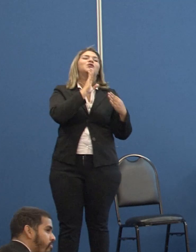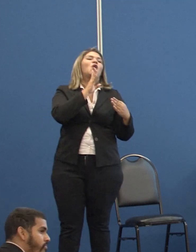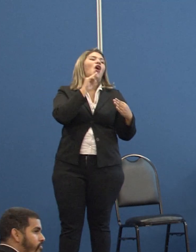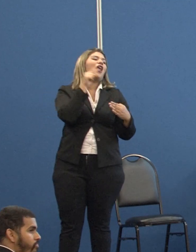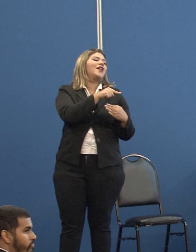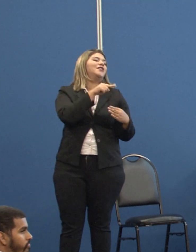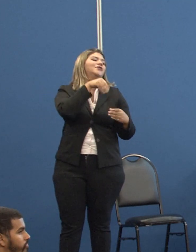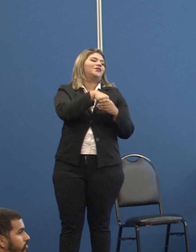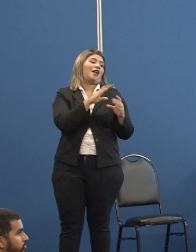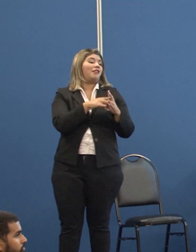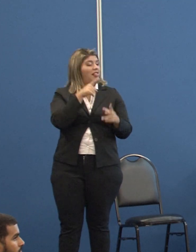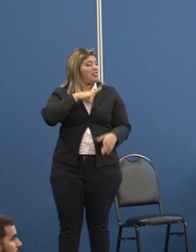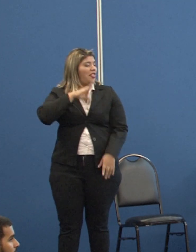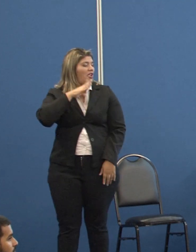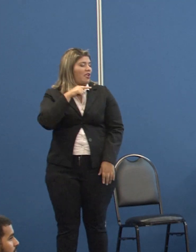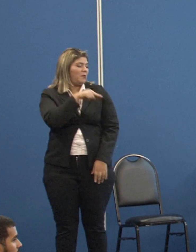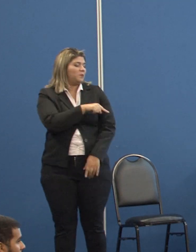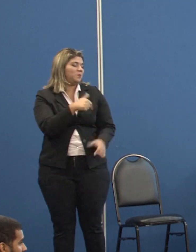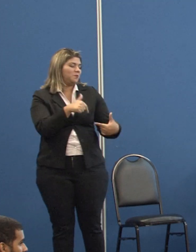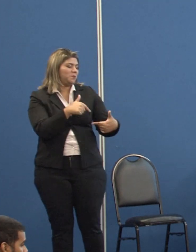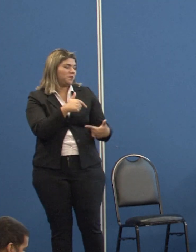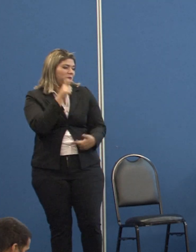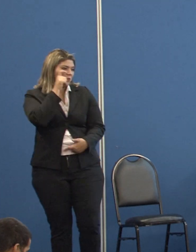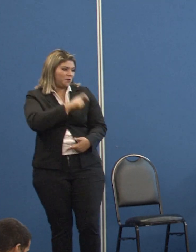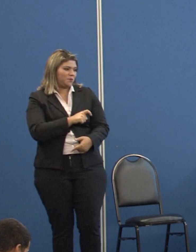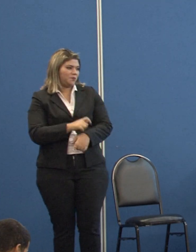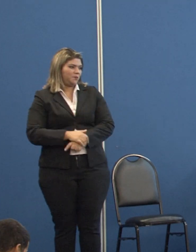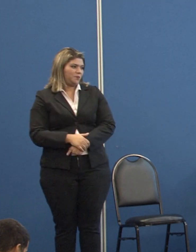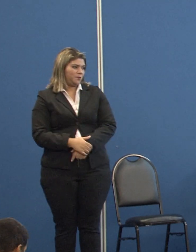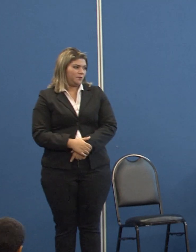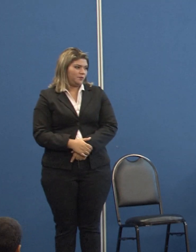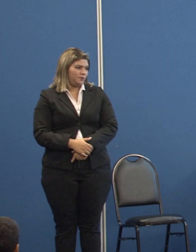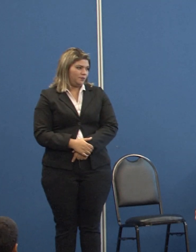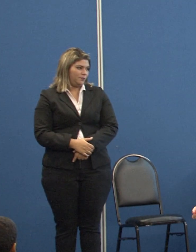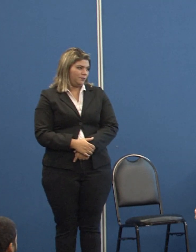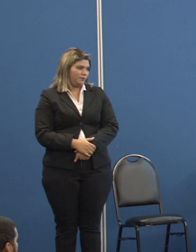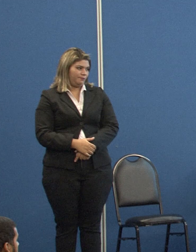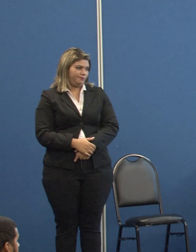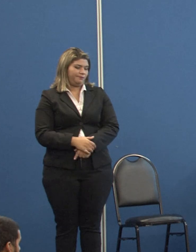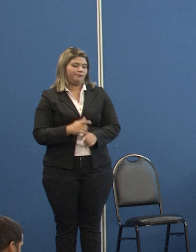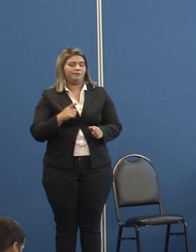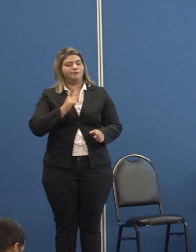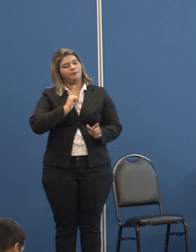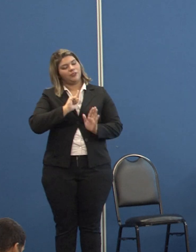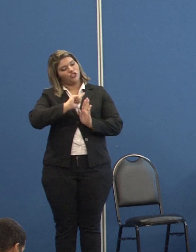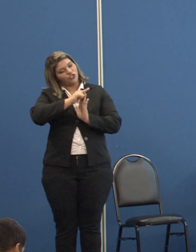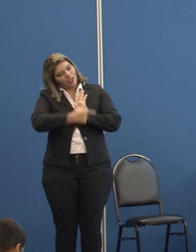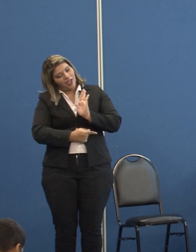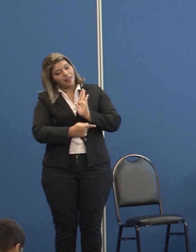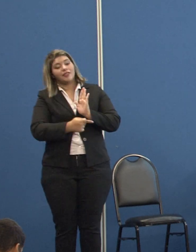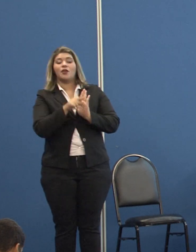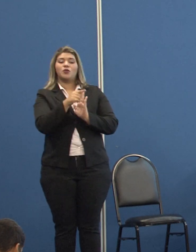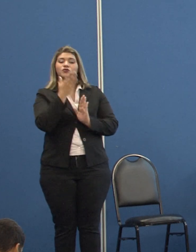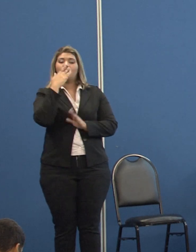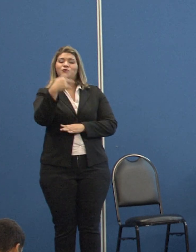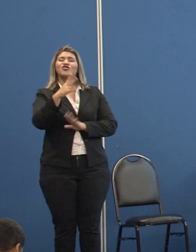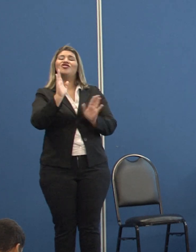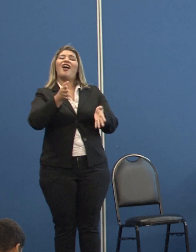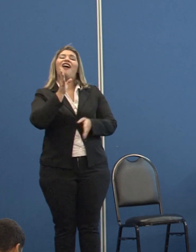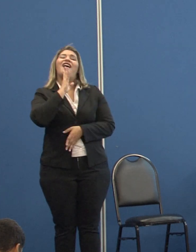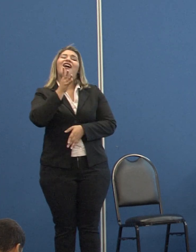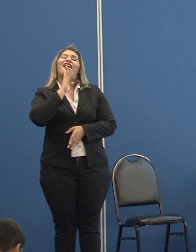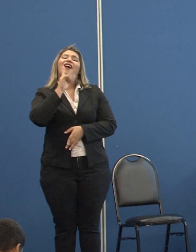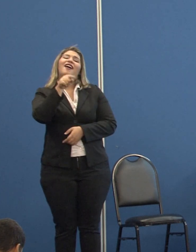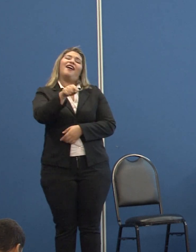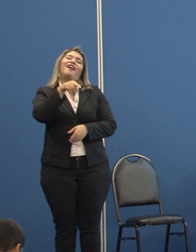marcas, né? Então é legal trabalhar isso, né? e são gêneros com os quais eles lidam, né? Na